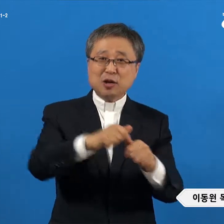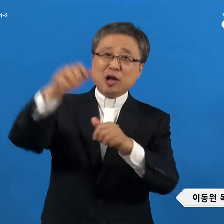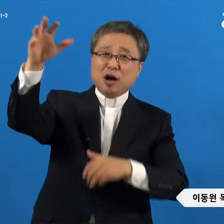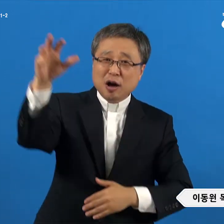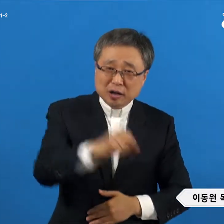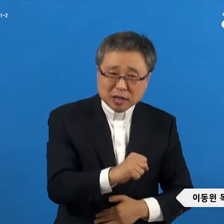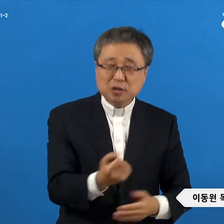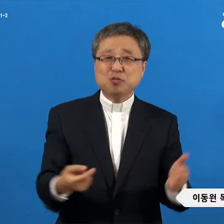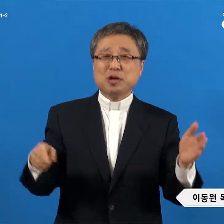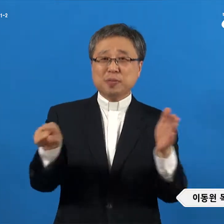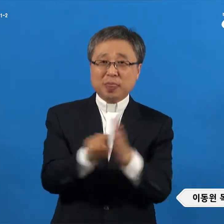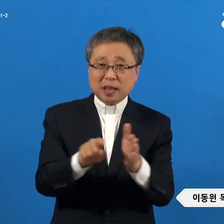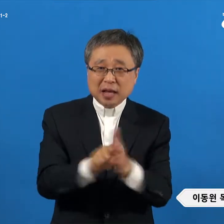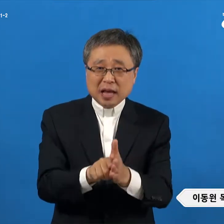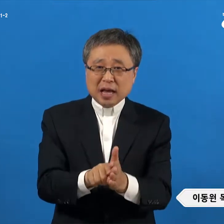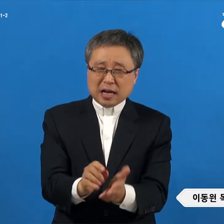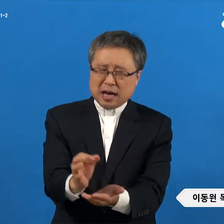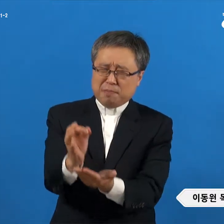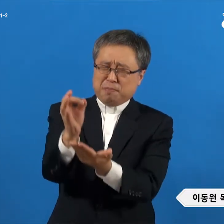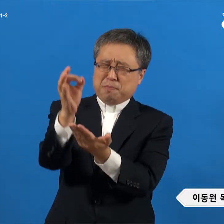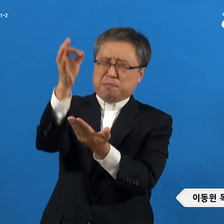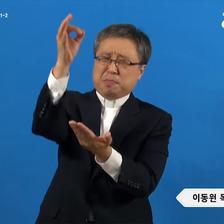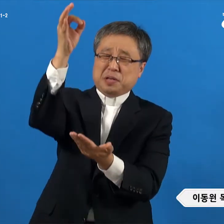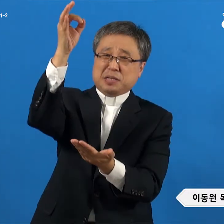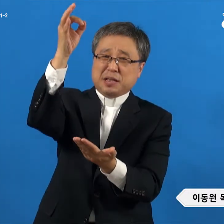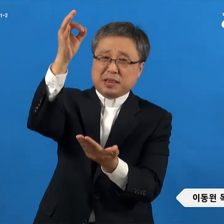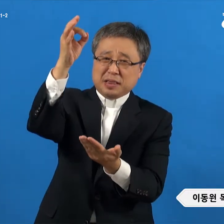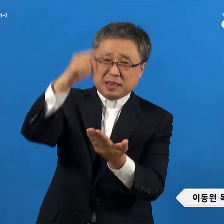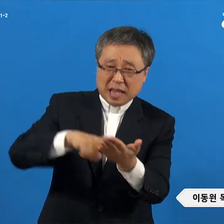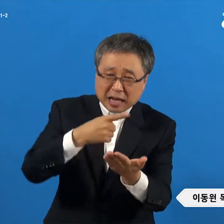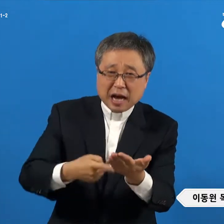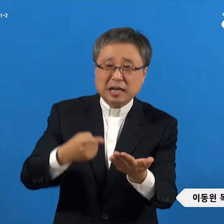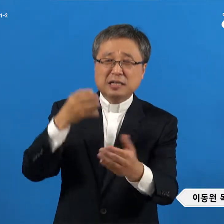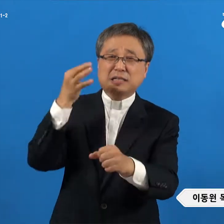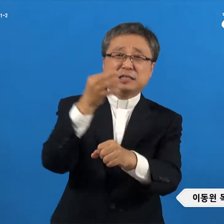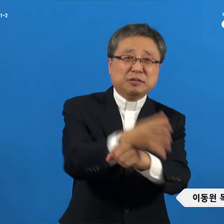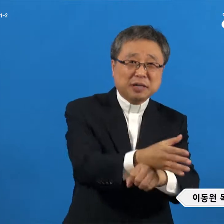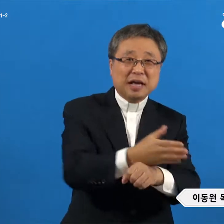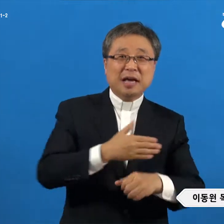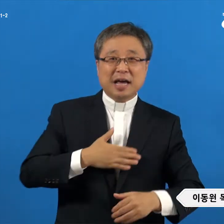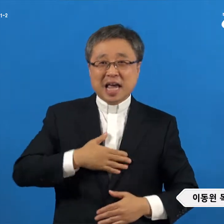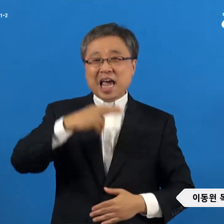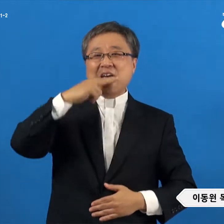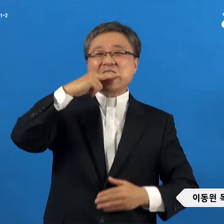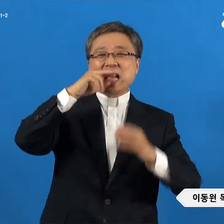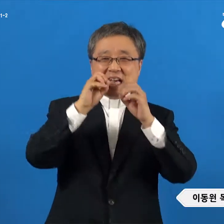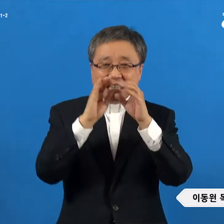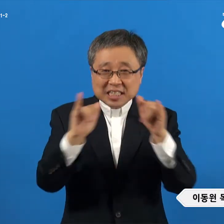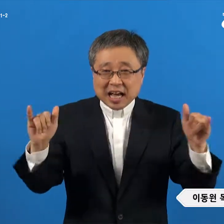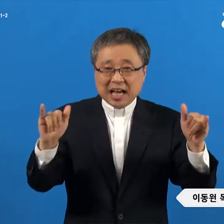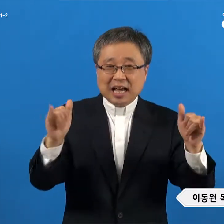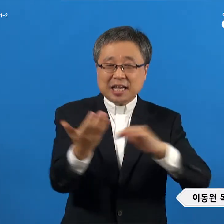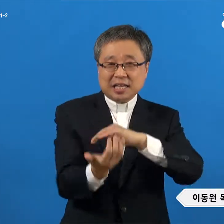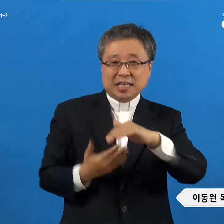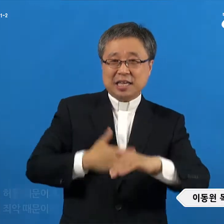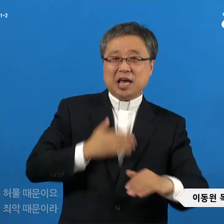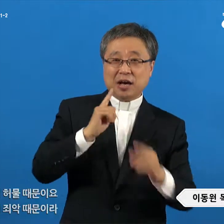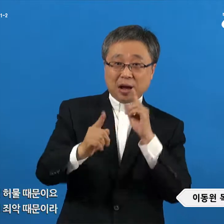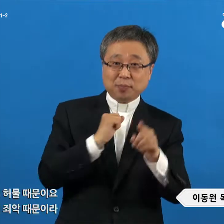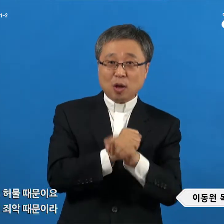위해서 그는 값비싼 대가를 지불할 것을 또한 이사야 선지자가 예언합니다. 이사야 53장 5절입니다. 우리